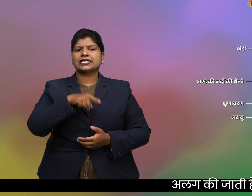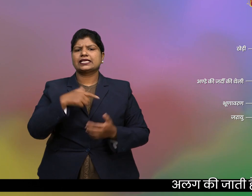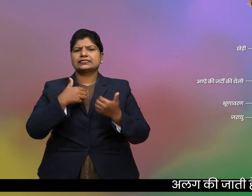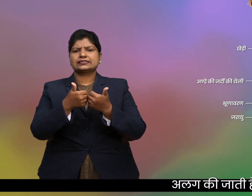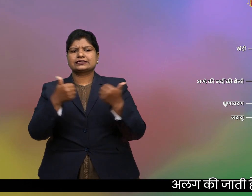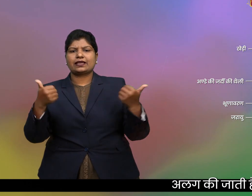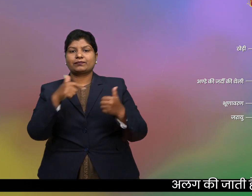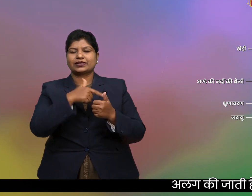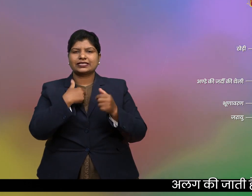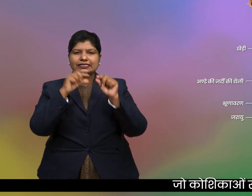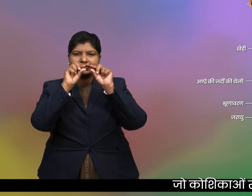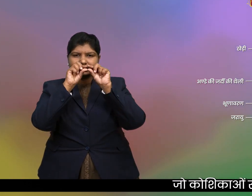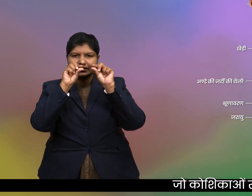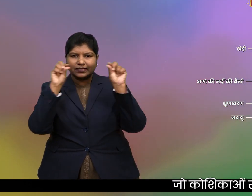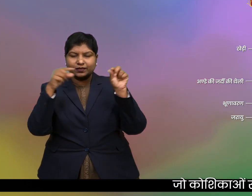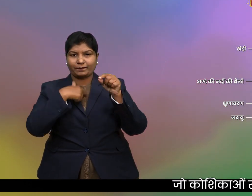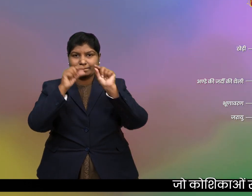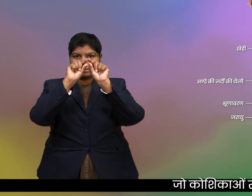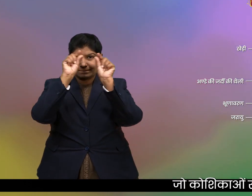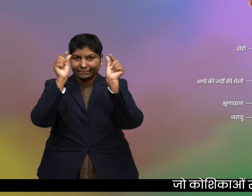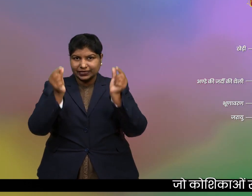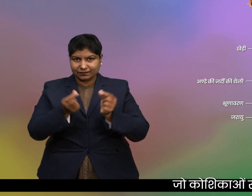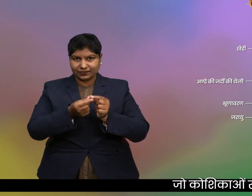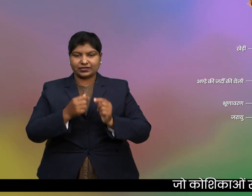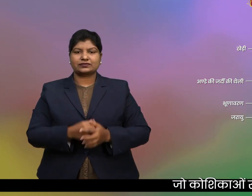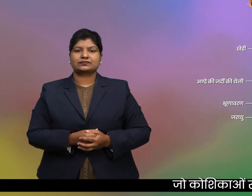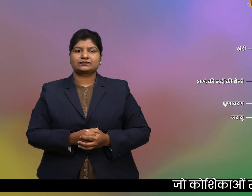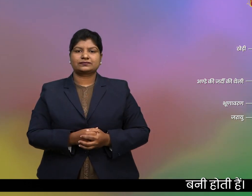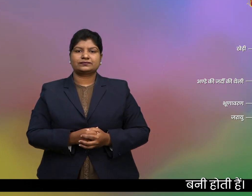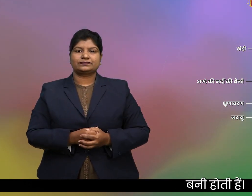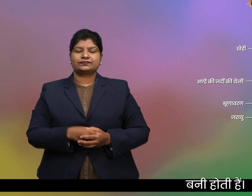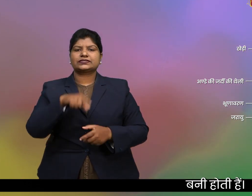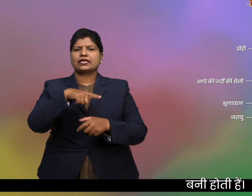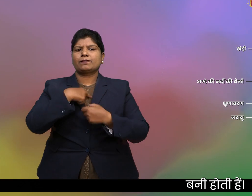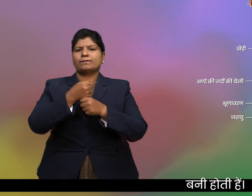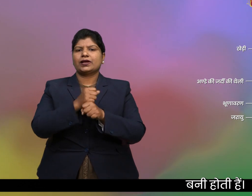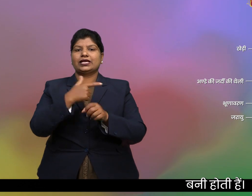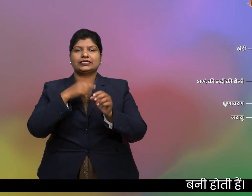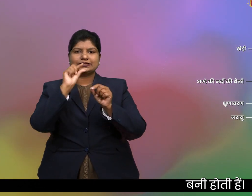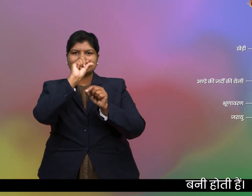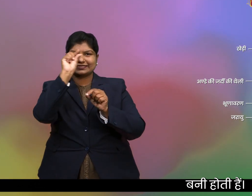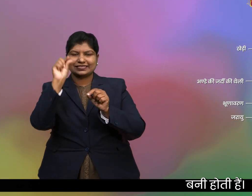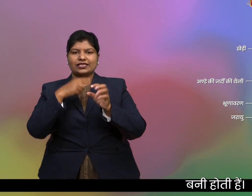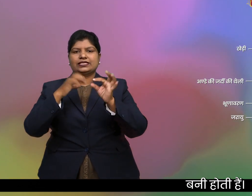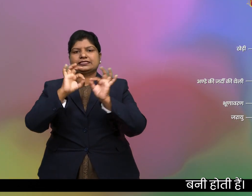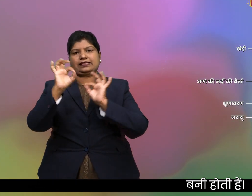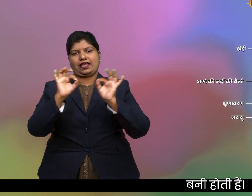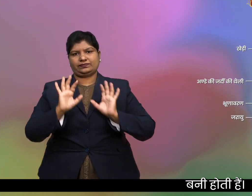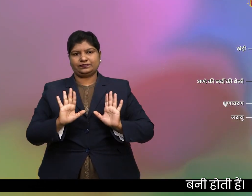की जाती है जो कोशिकाओं से बनी होती है।